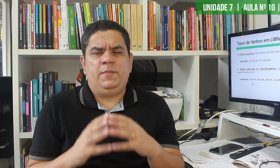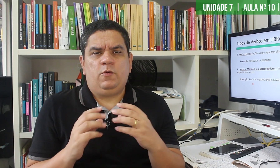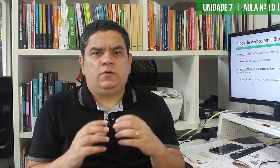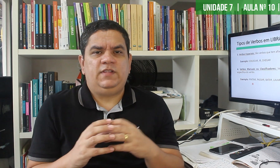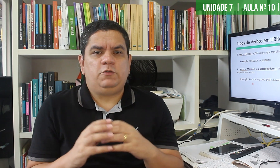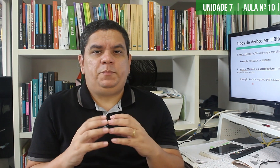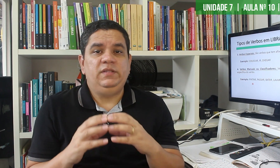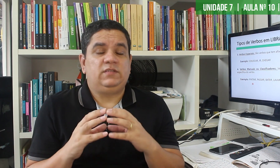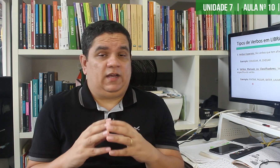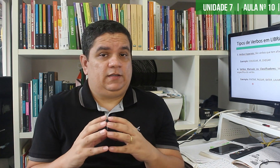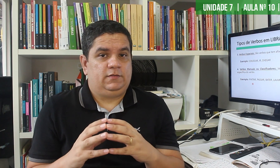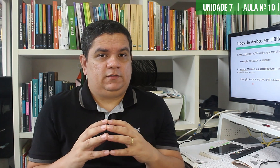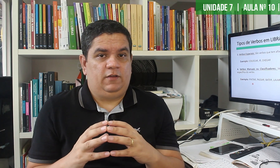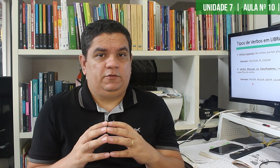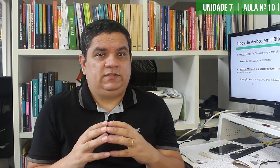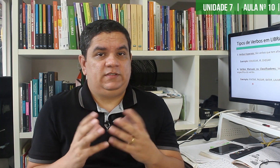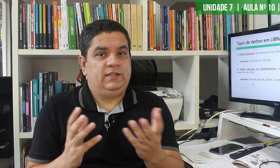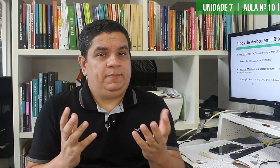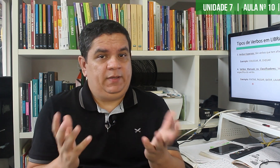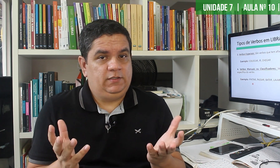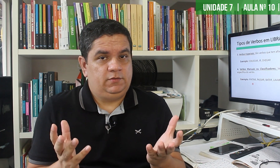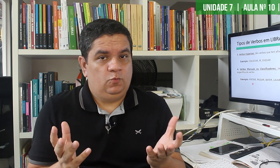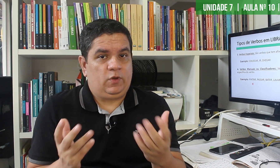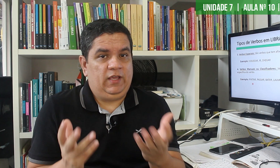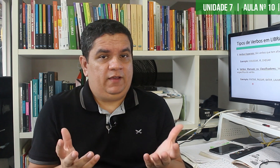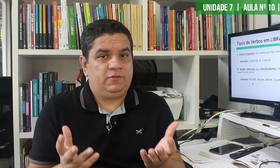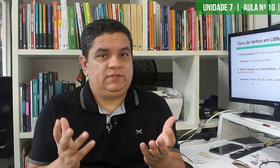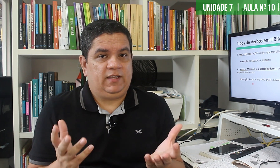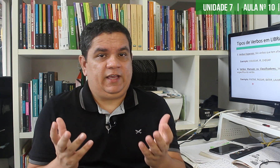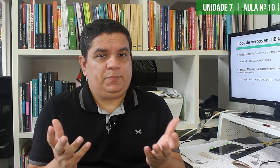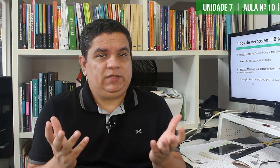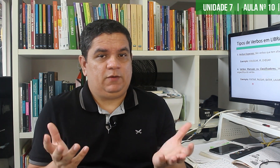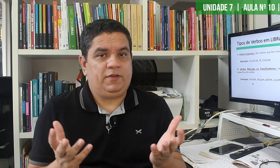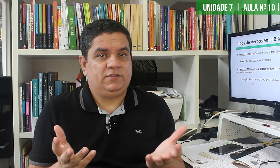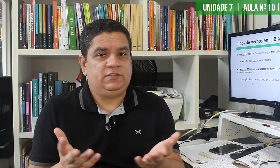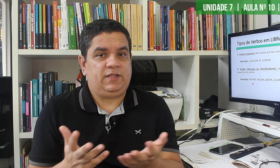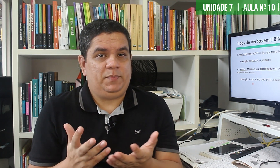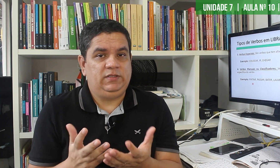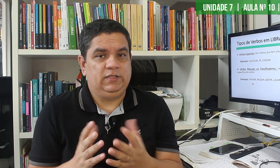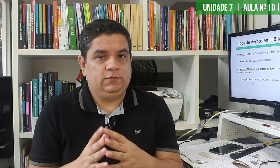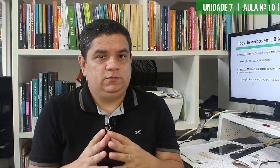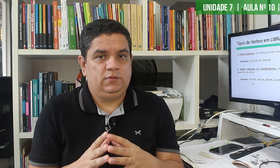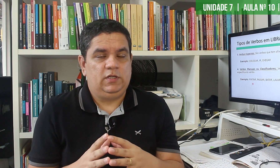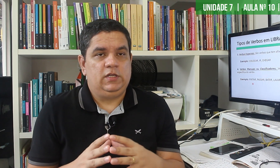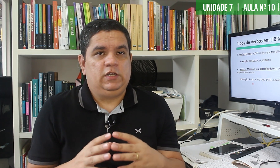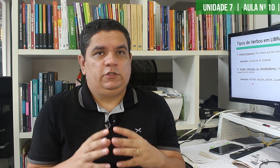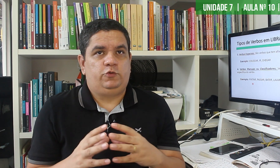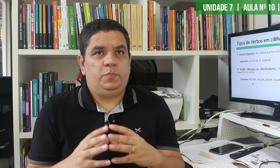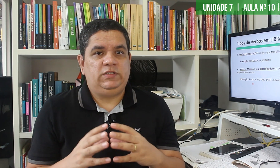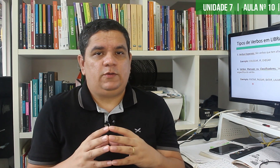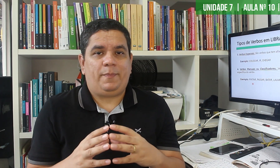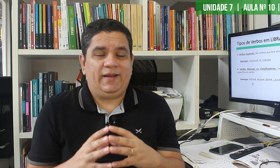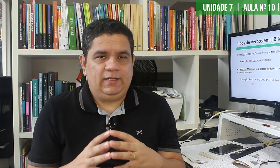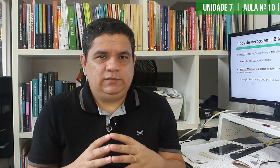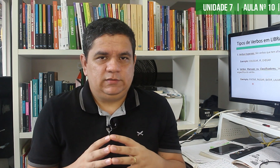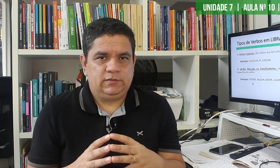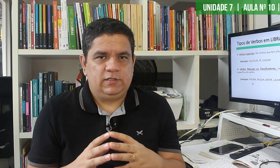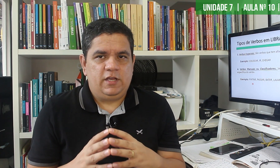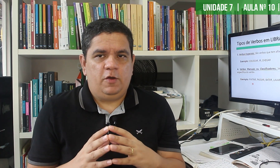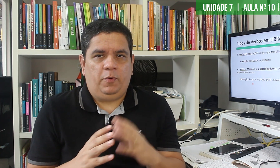qual é o sinal de pintar? Eu vou dizer, depende. O que você quer pintar, o que você está pintando. Estou pintando a parede. Eu posso